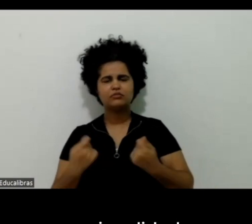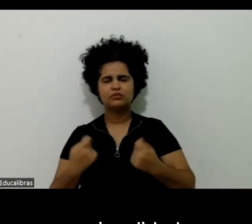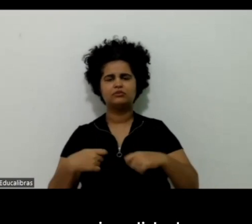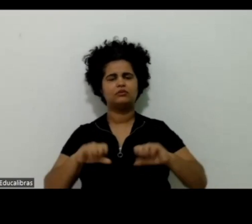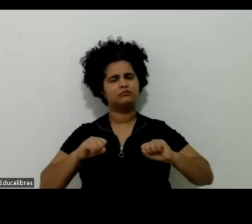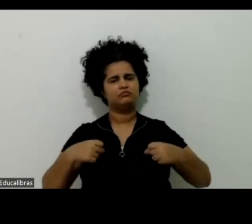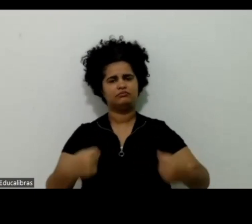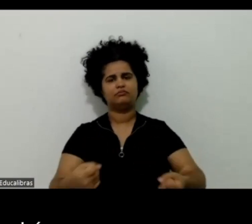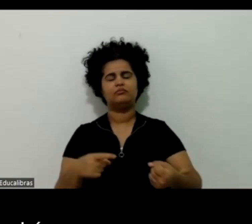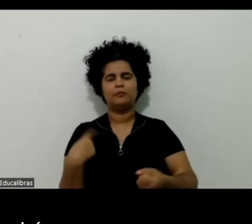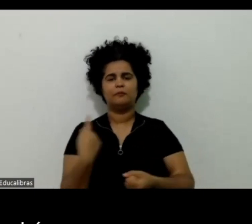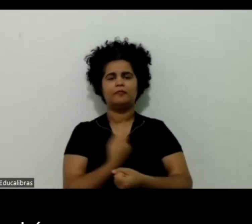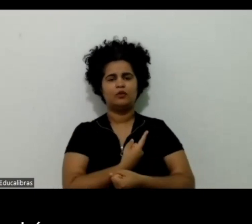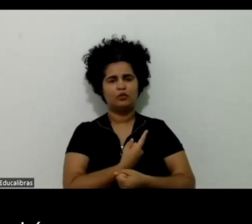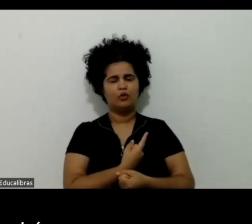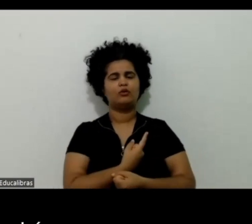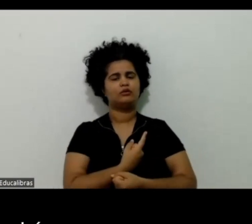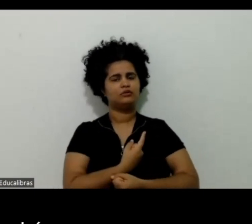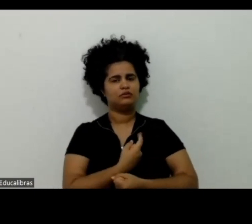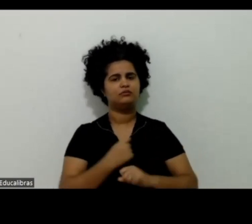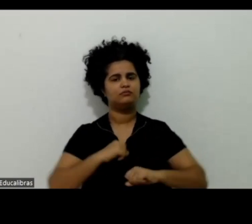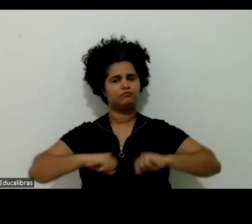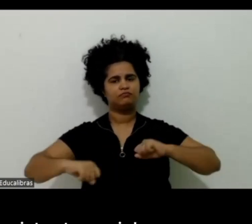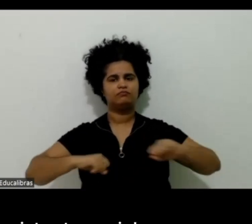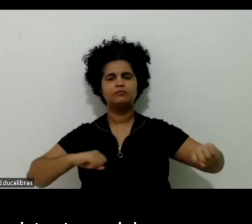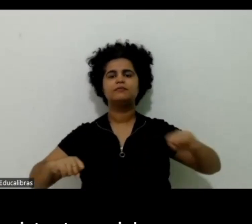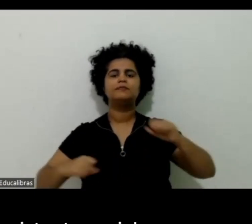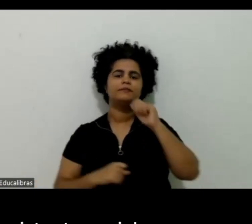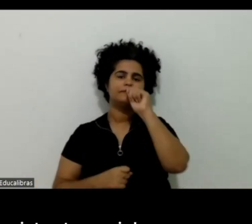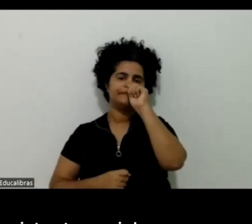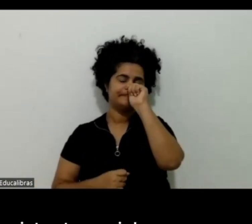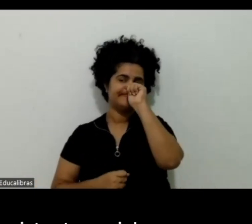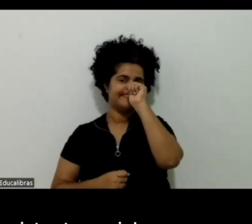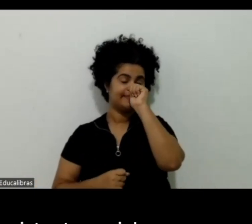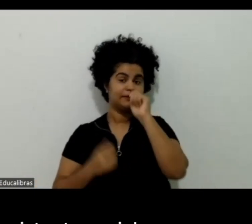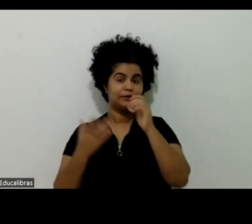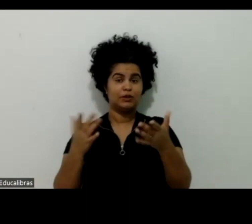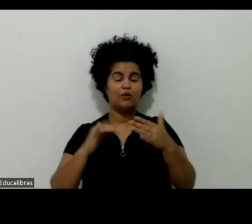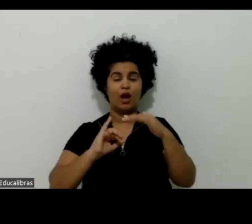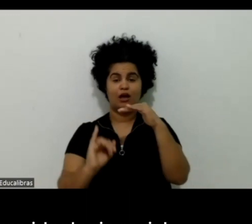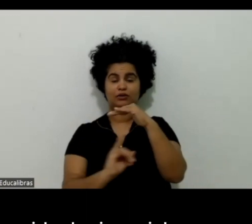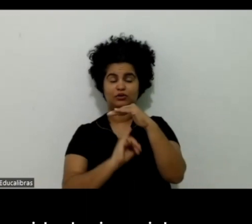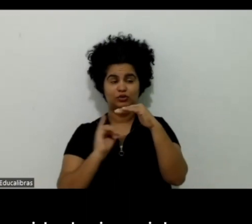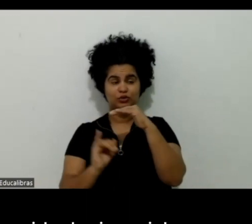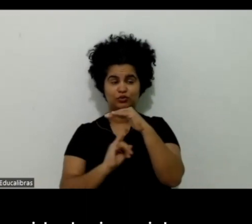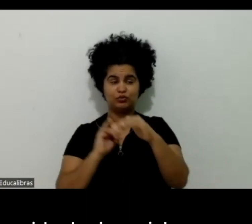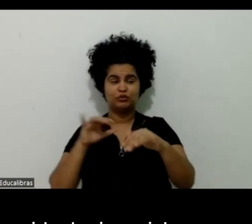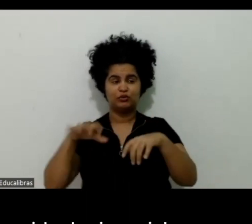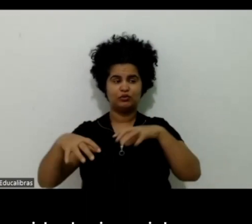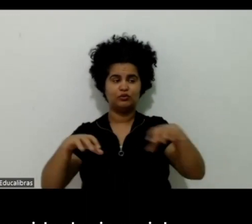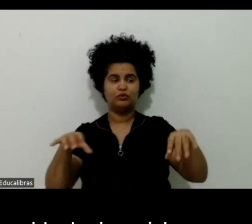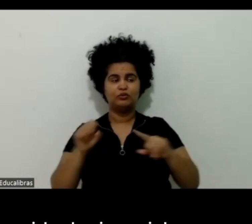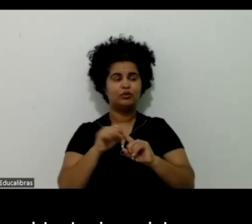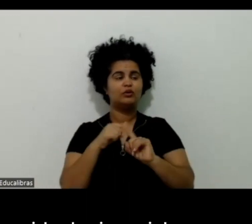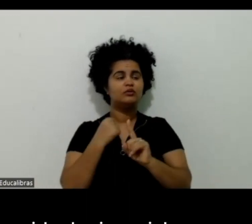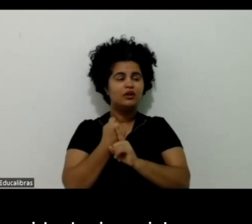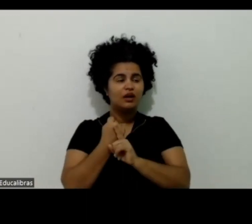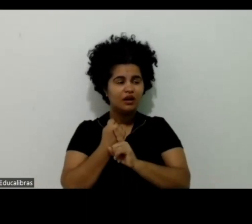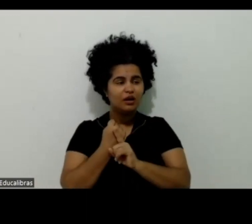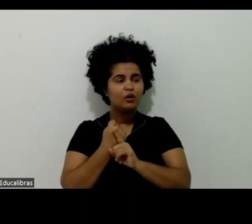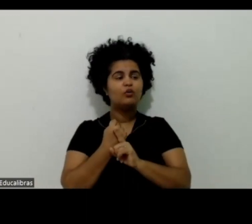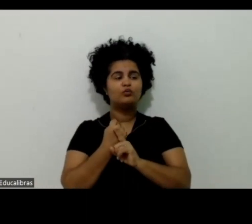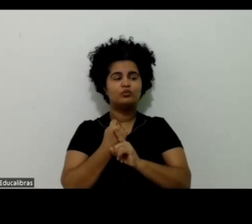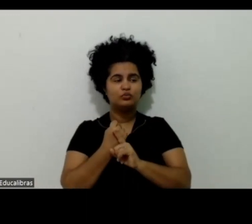nossa racionalidade, as instituições também que a gente atua como assistente social vão ser hegemonizadas por essa ideologia